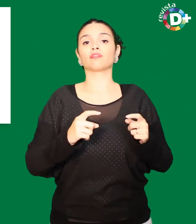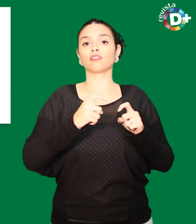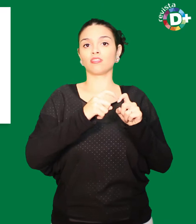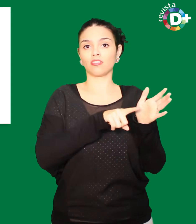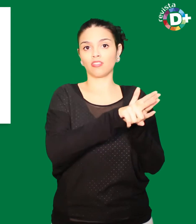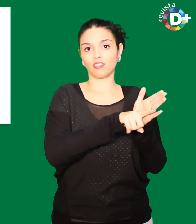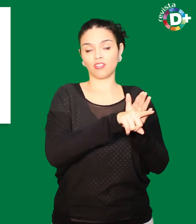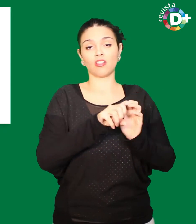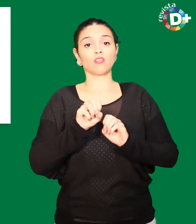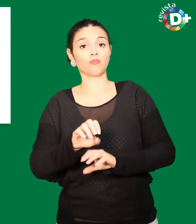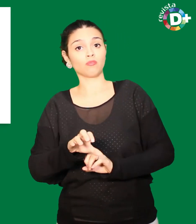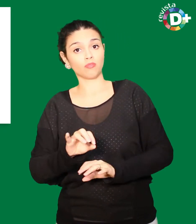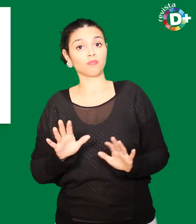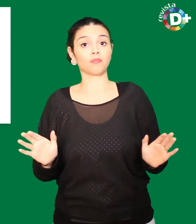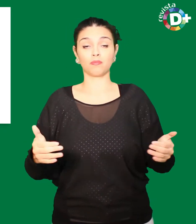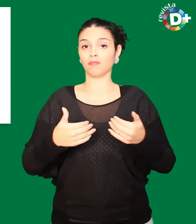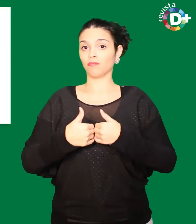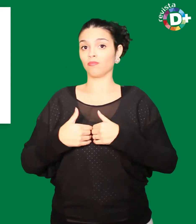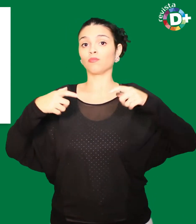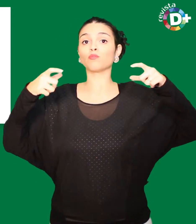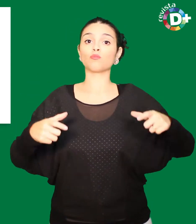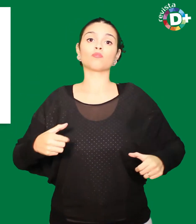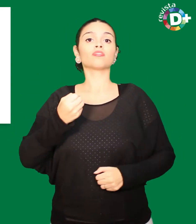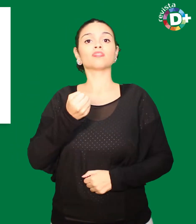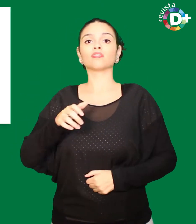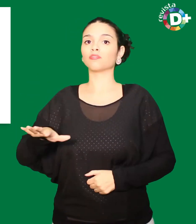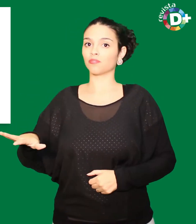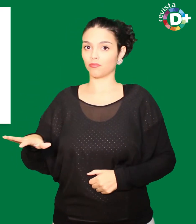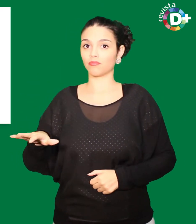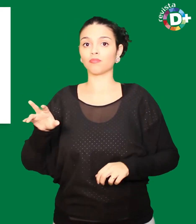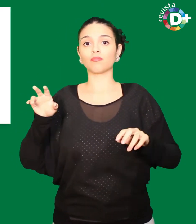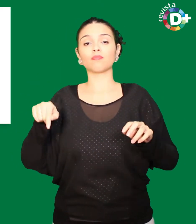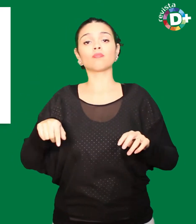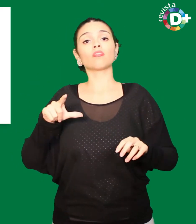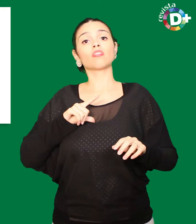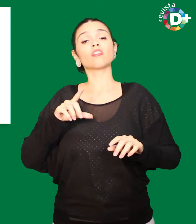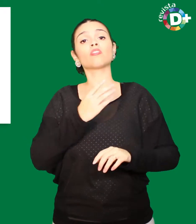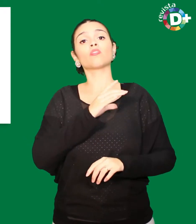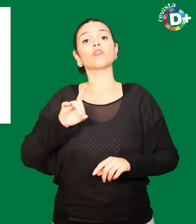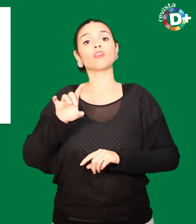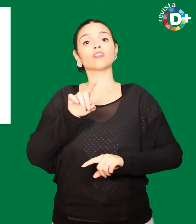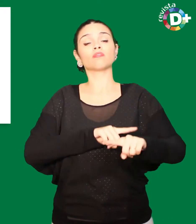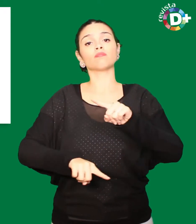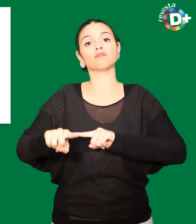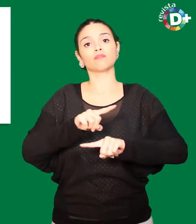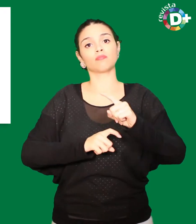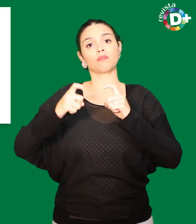e educacionais para a TEA. Na Baixada Santista, sobre coordenação do